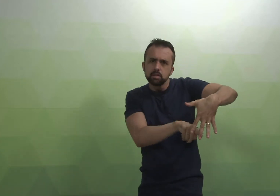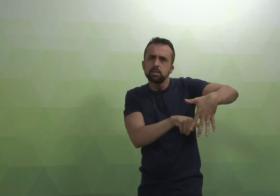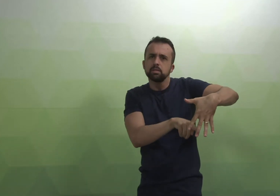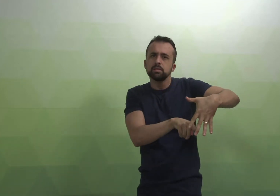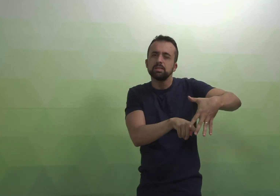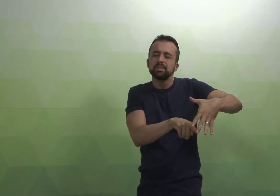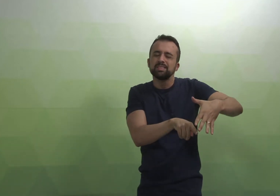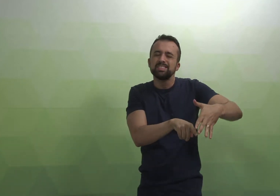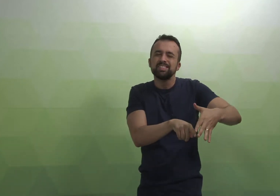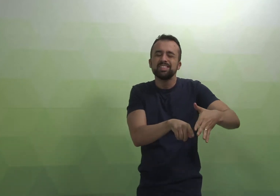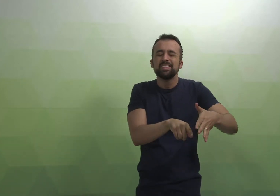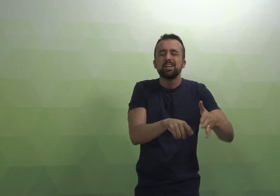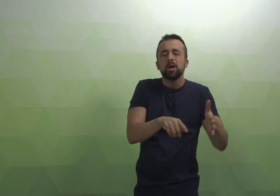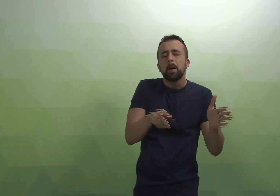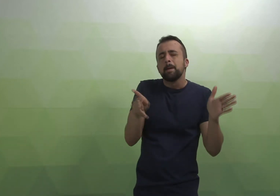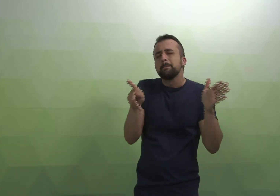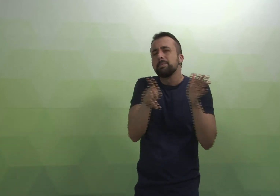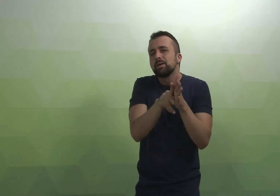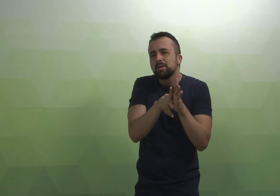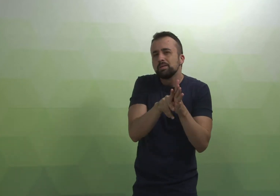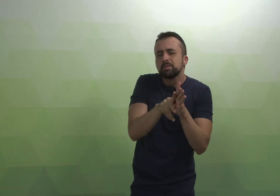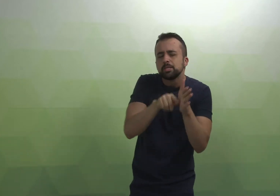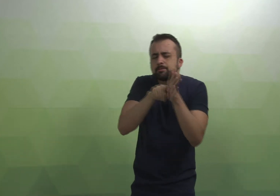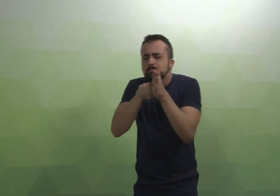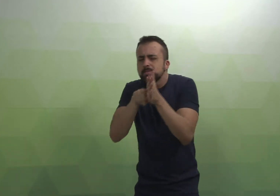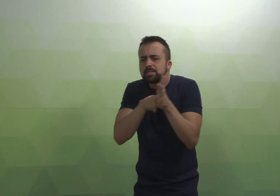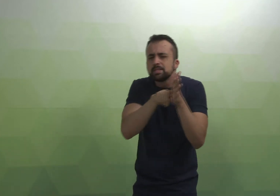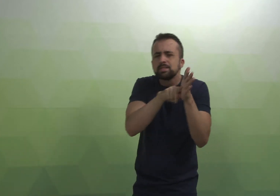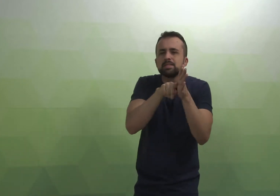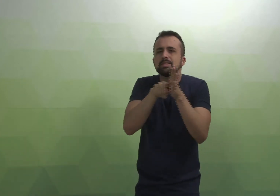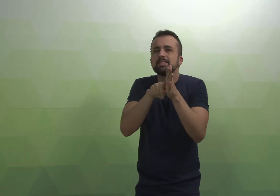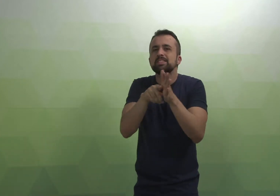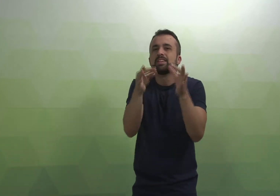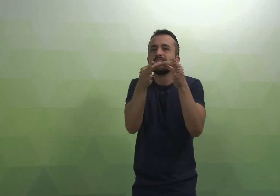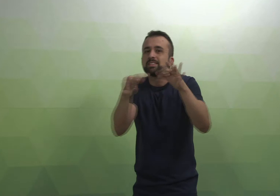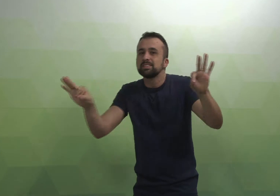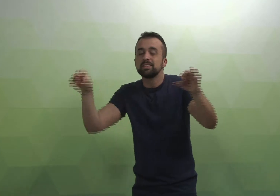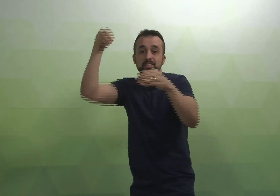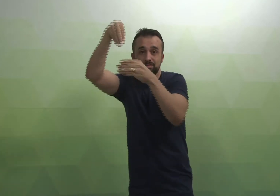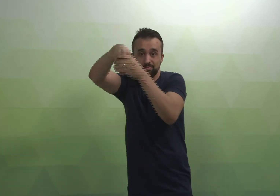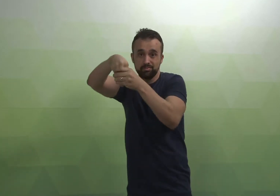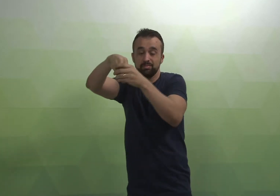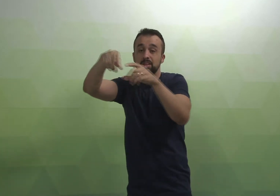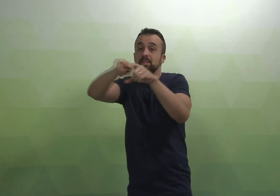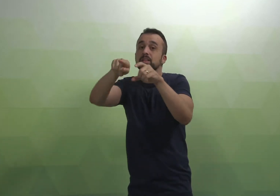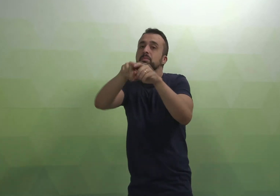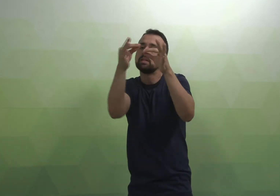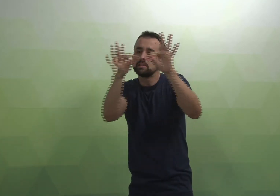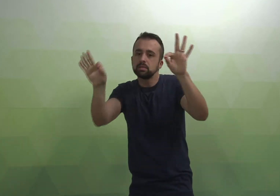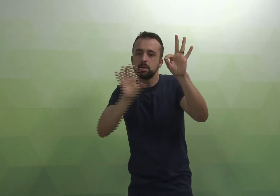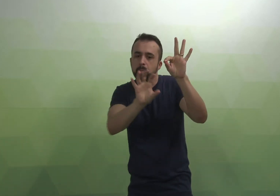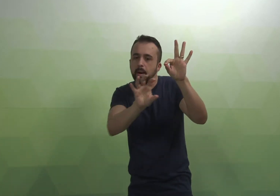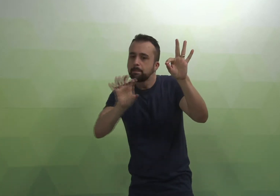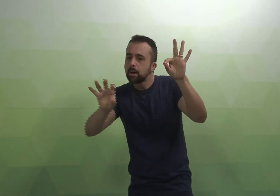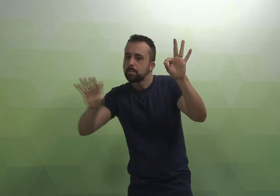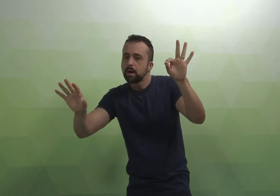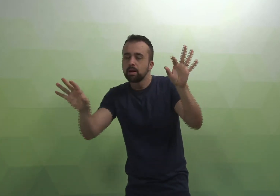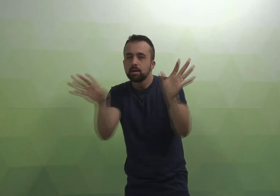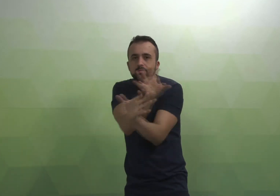Parte da linguística que estuda a estrutura interna das sentenças e a relação interna